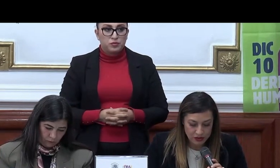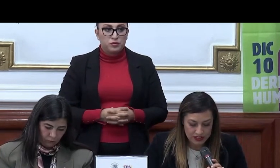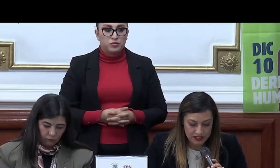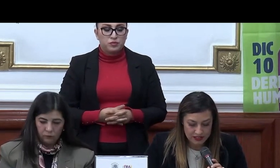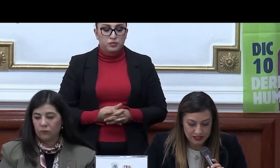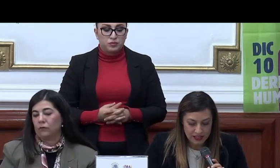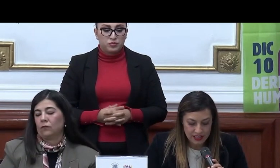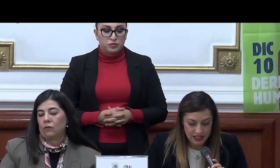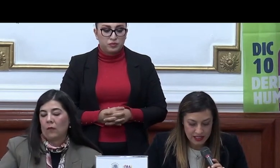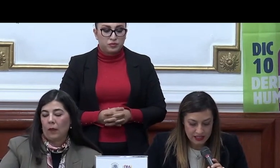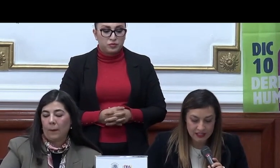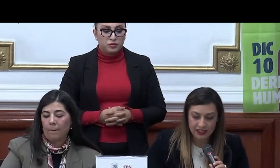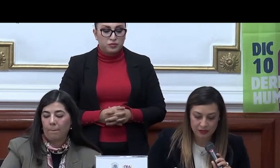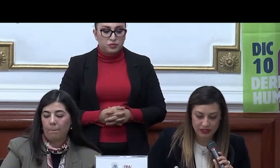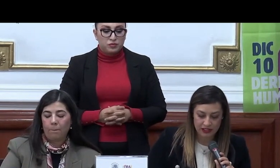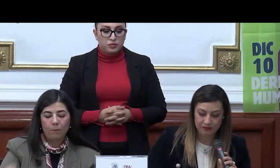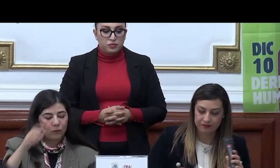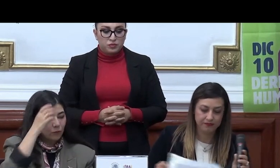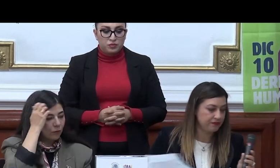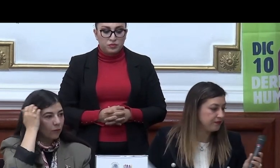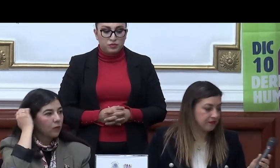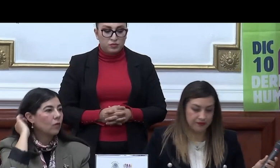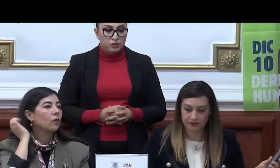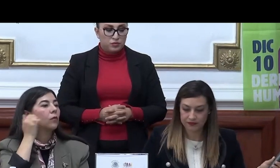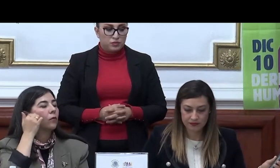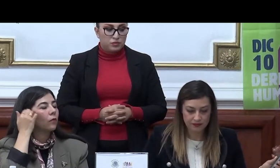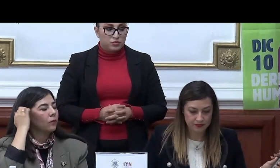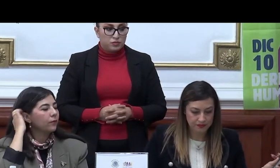los presentes dicha dispensa.